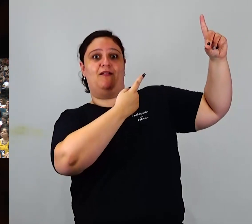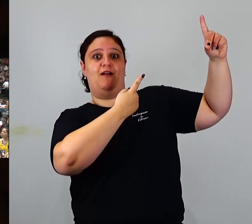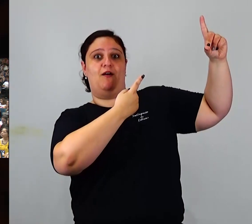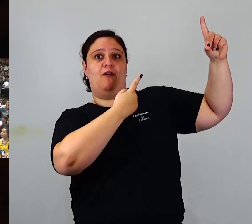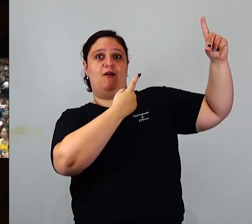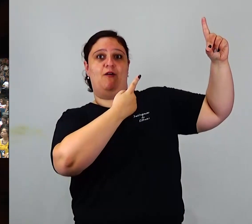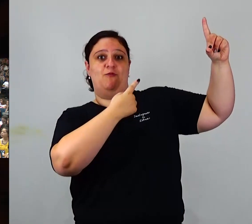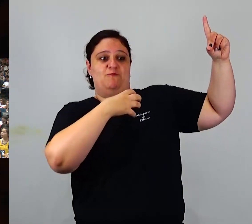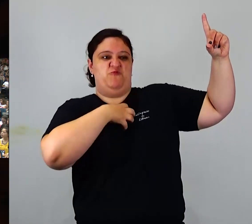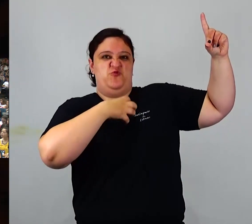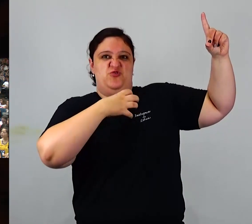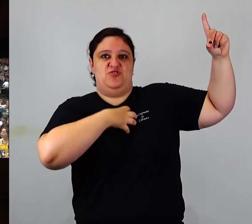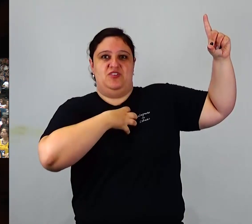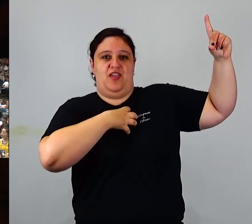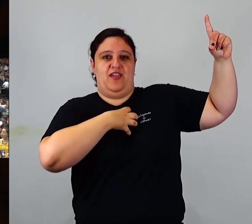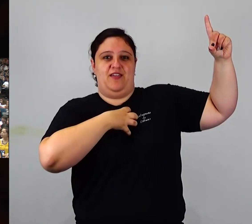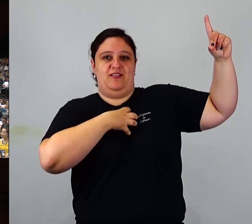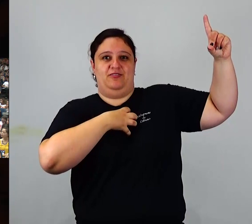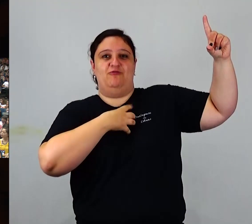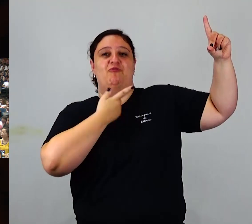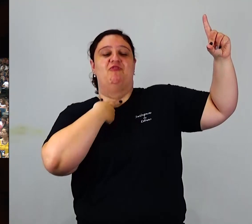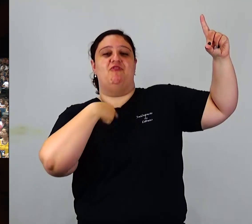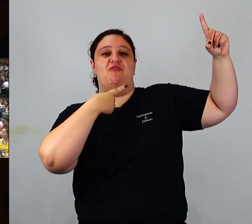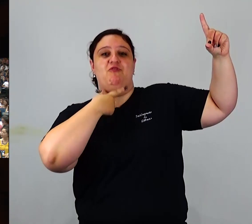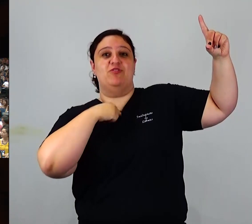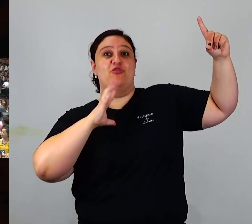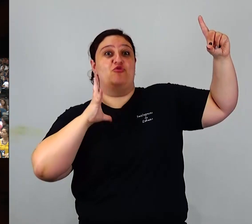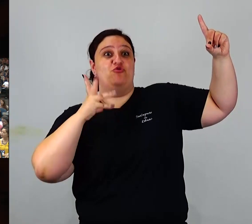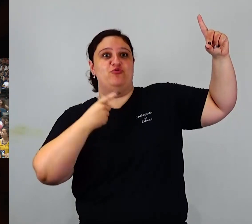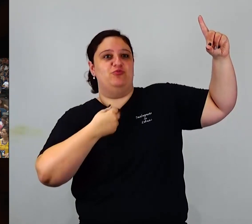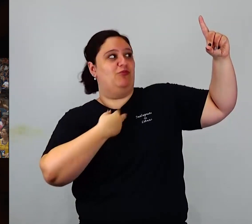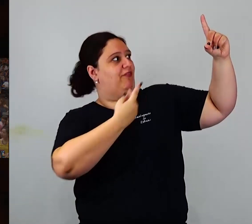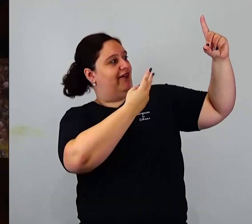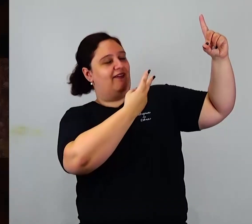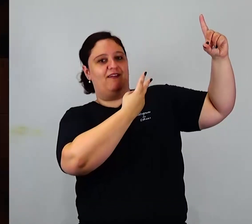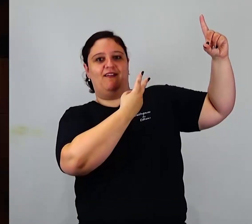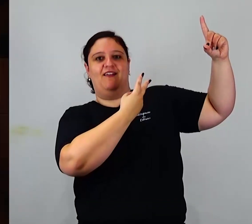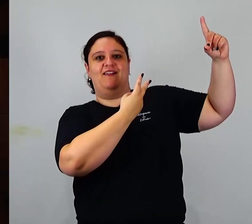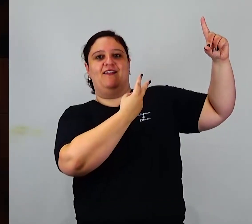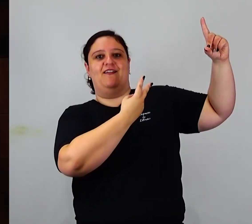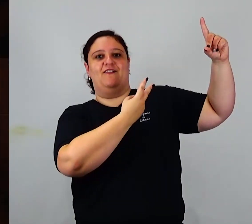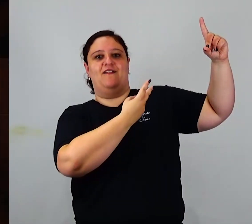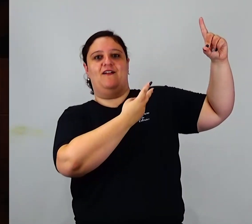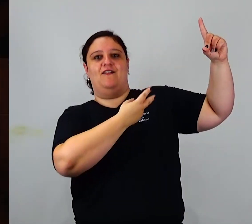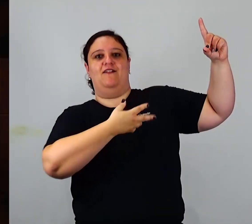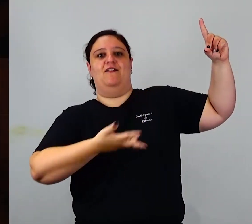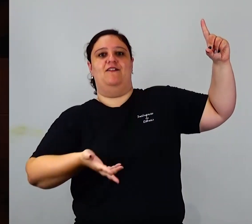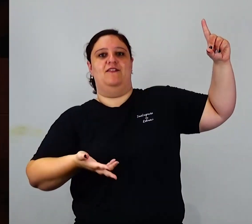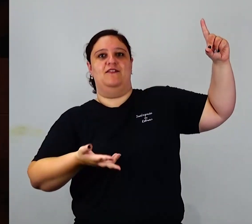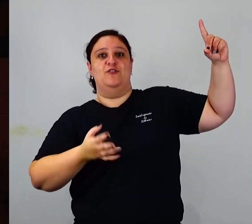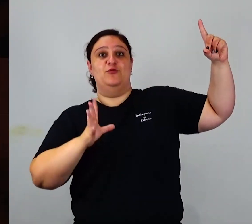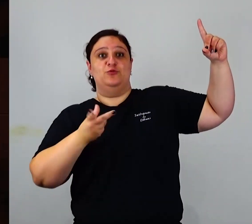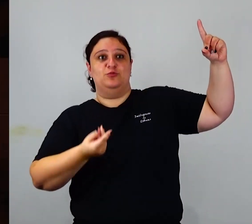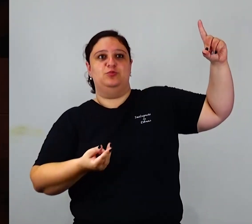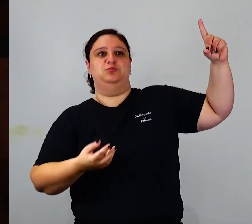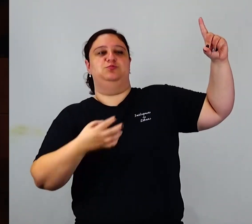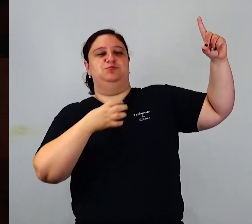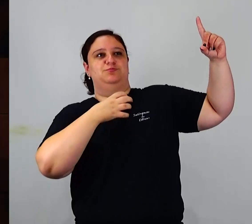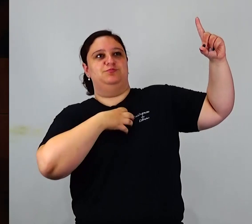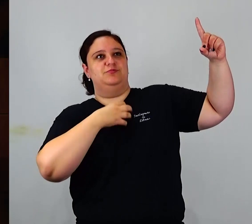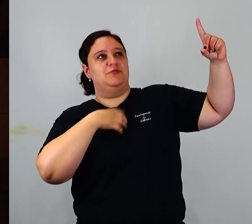Expressam o Pai. São semelhantes ao Pai. Tudo que o Pai é, eles são. Tudo que o Pai faz, Ele